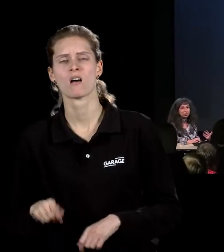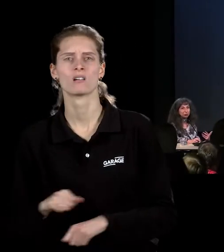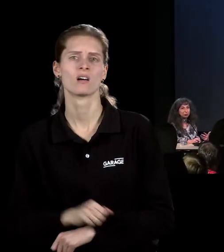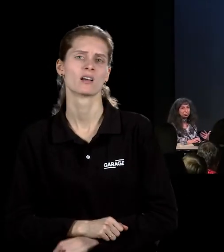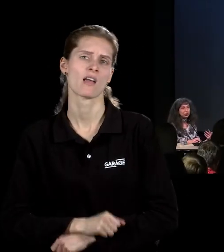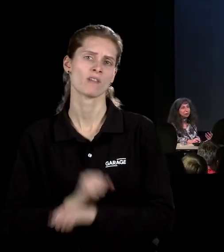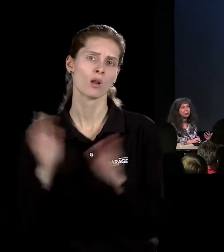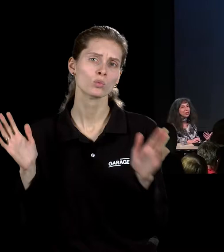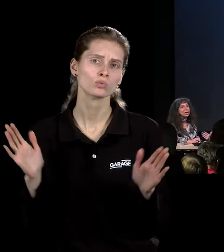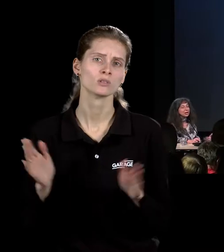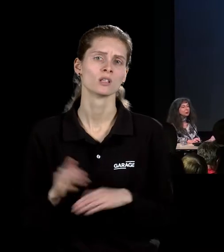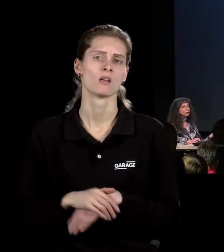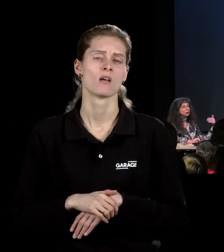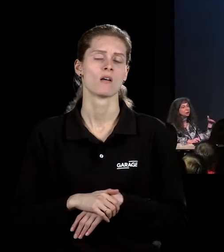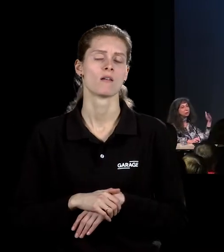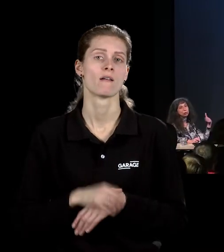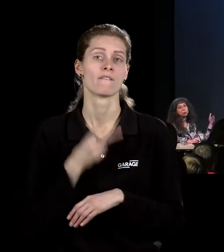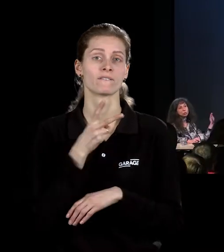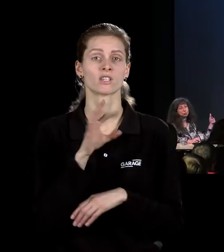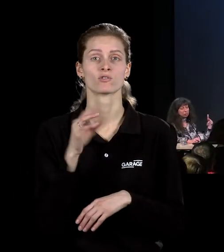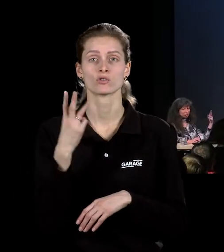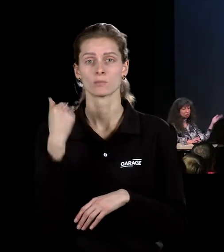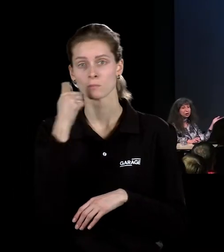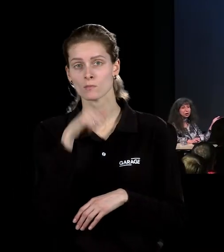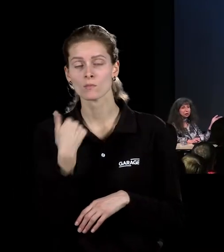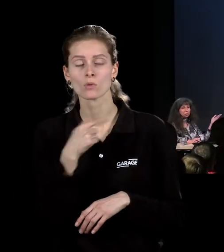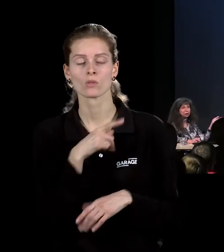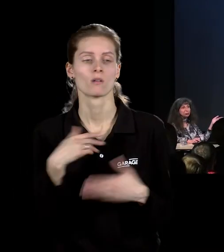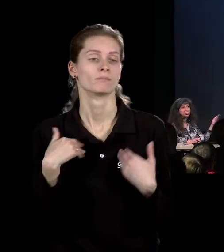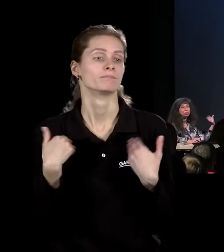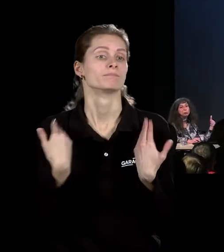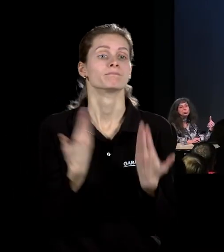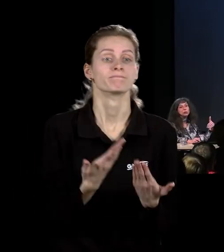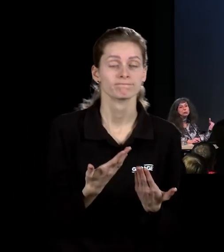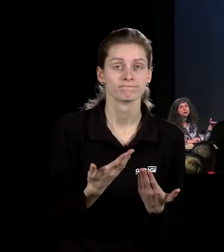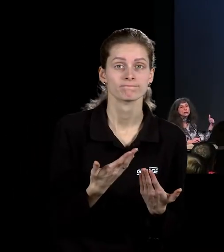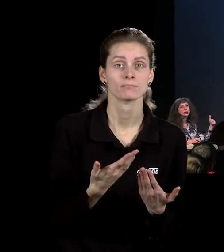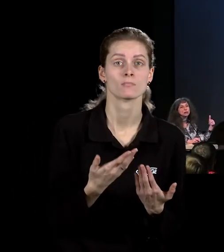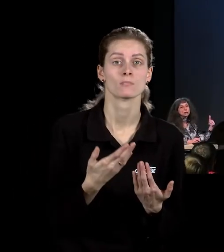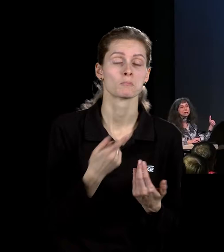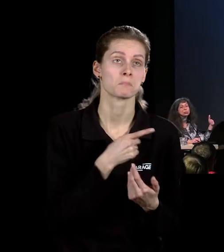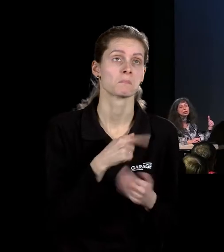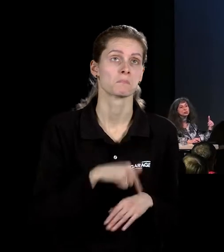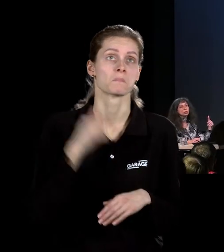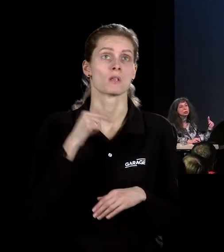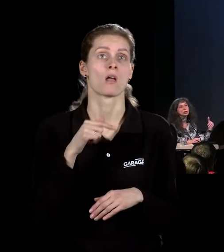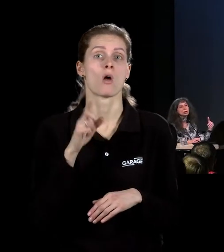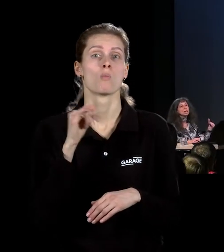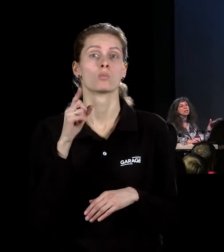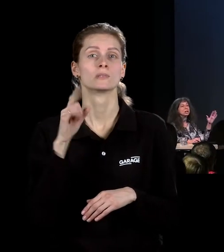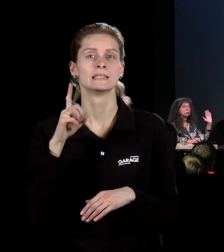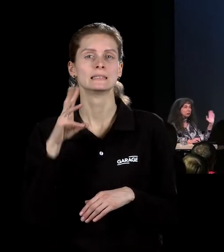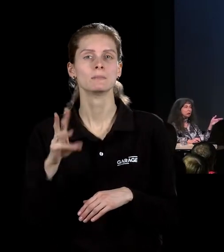практики религиозной у него не было. И в 2003 году он обращается в буддизм, такой буддизм не дзенский, а тибетского